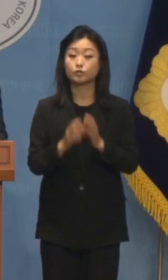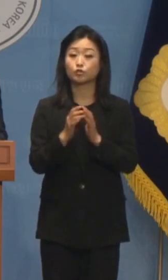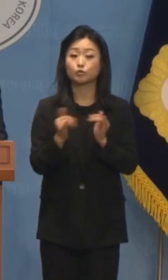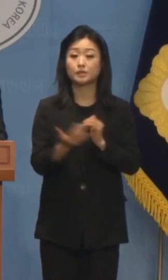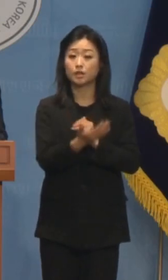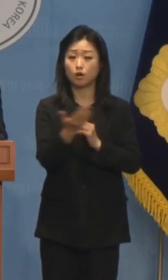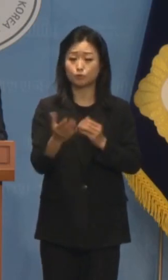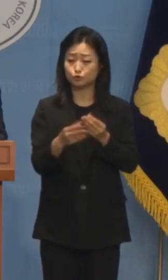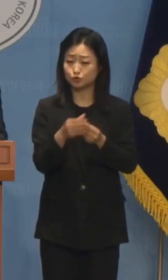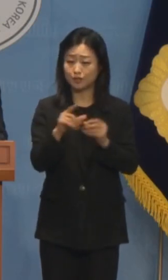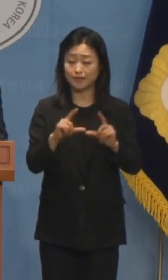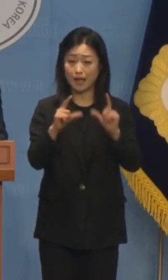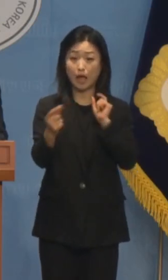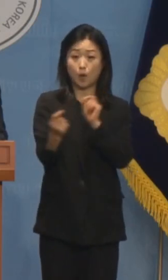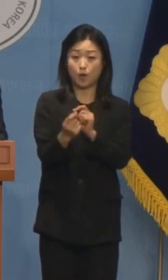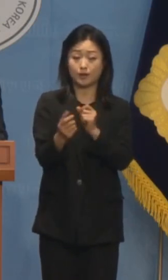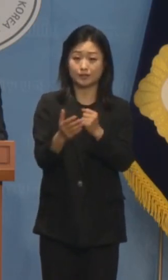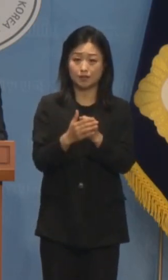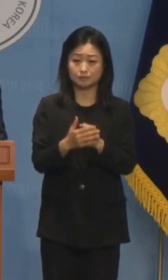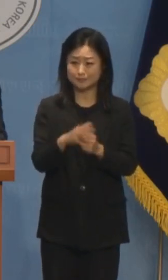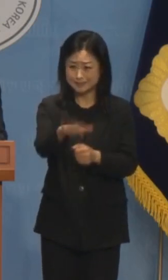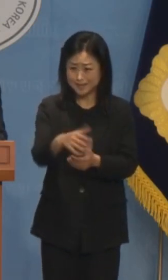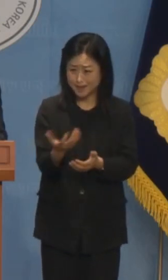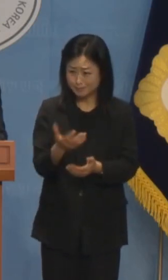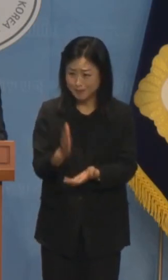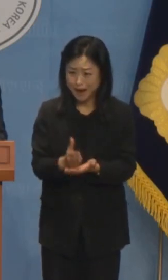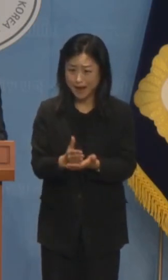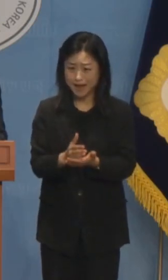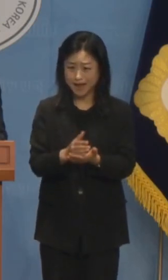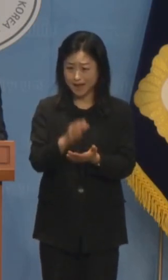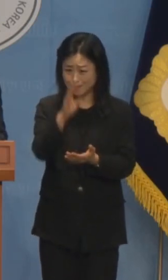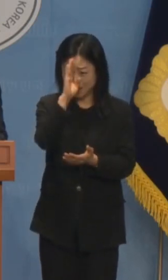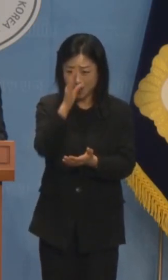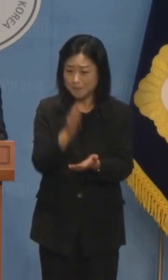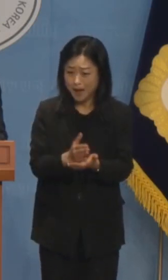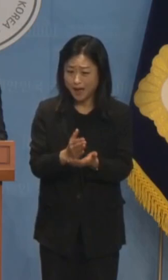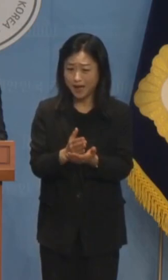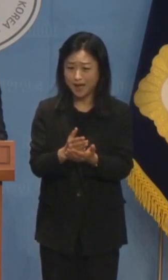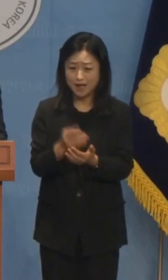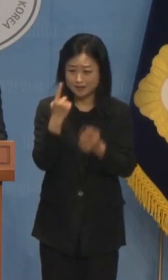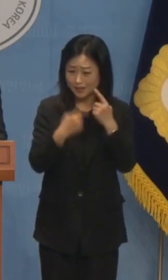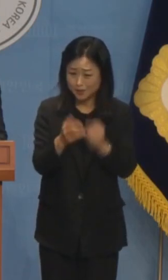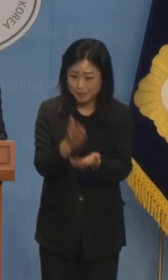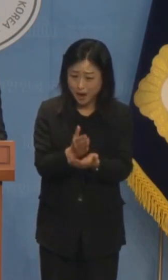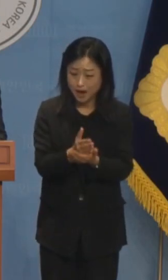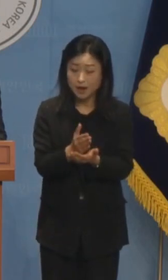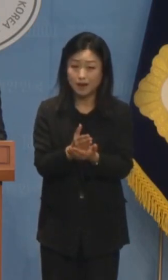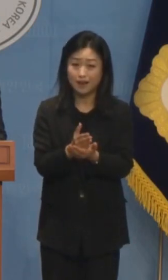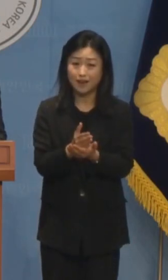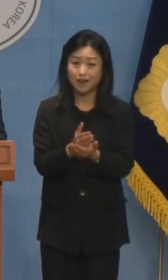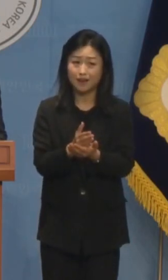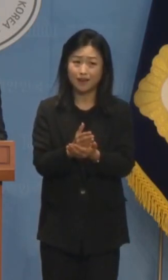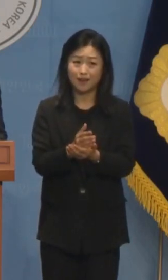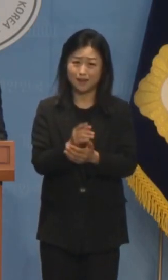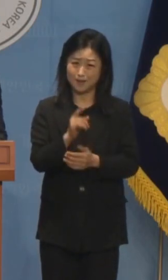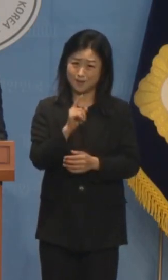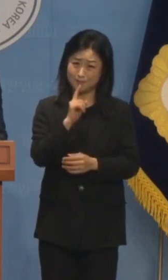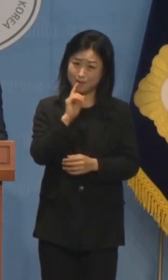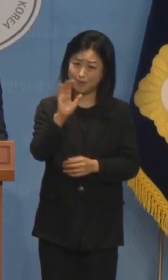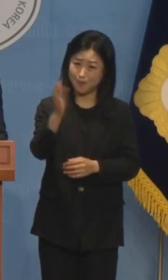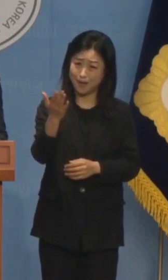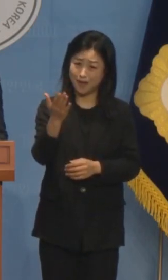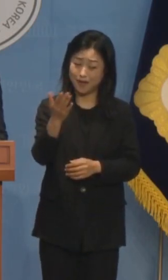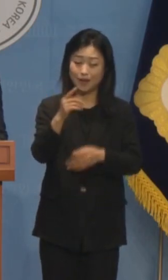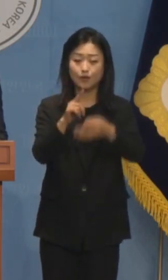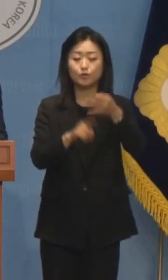국민께서 추석 연휴를 앞두고 아프지 말라, 다치지 말라는 간절한 안부를 전하는 게 나라입니까?